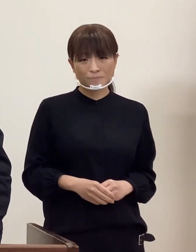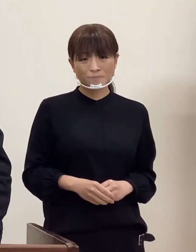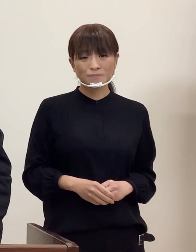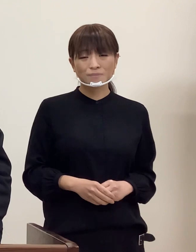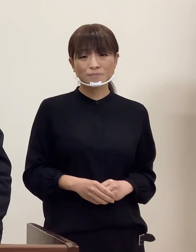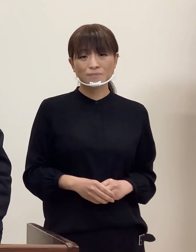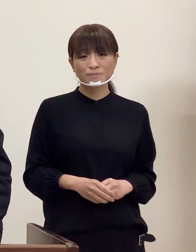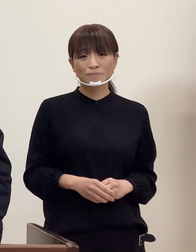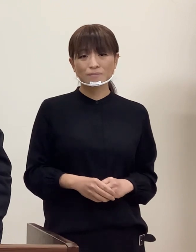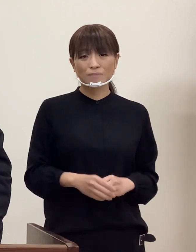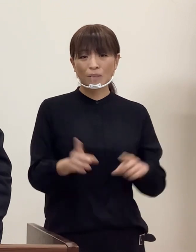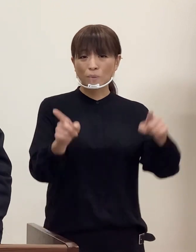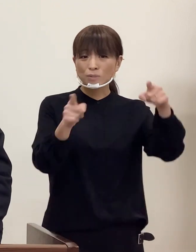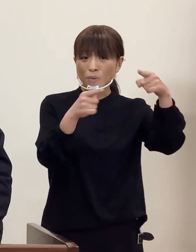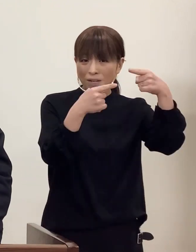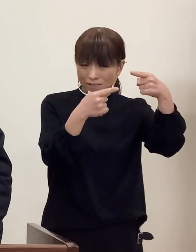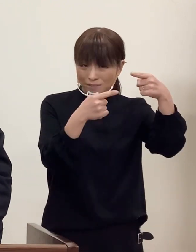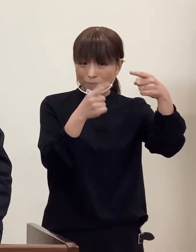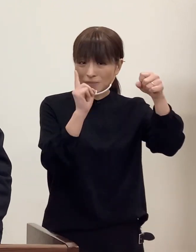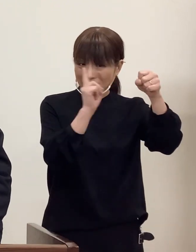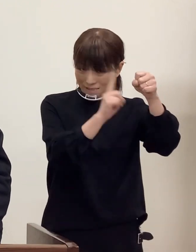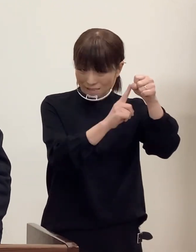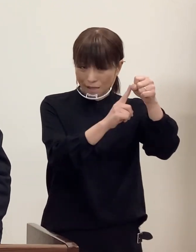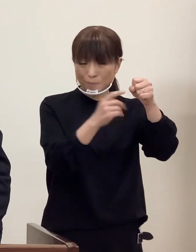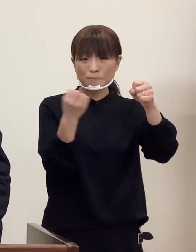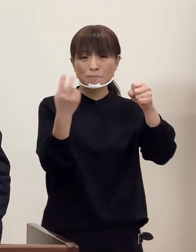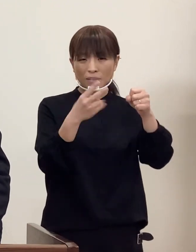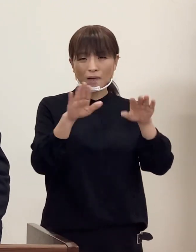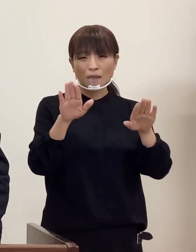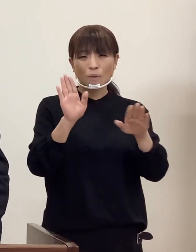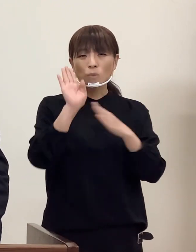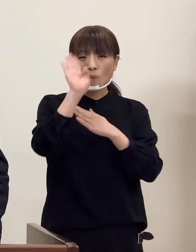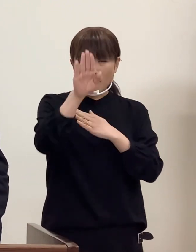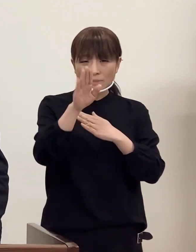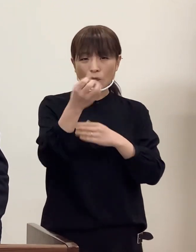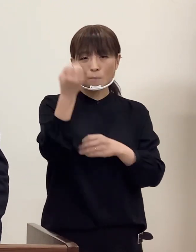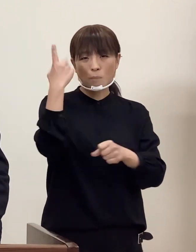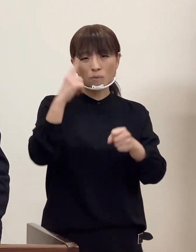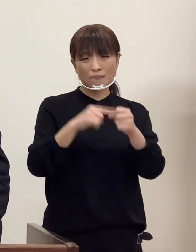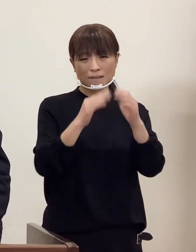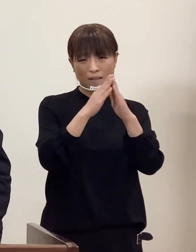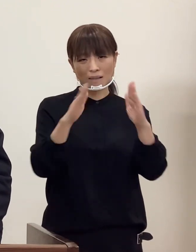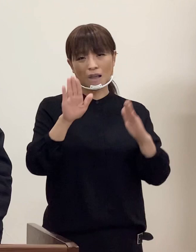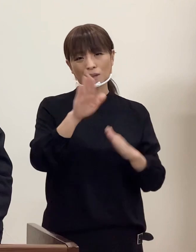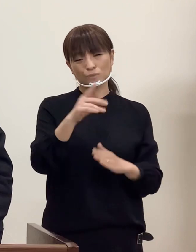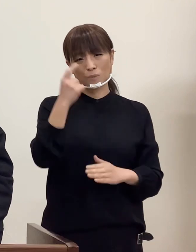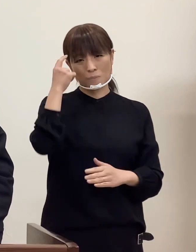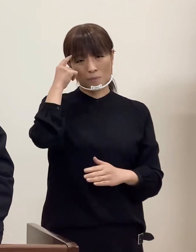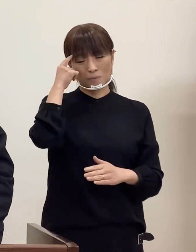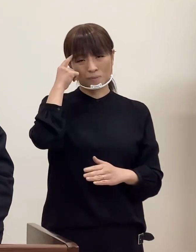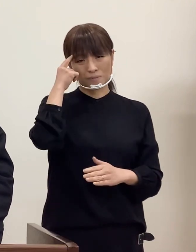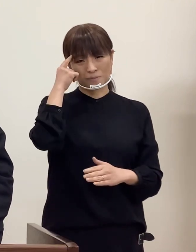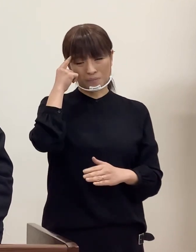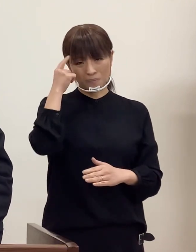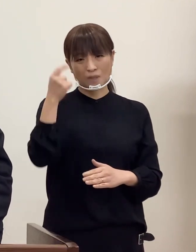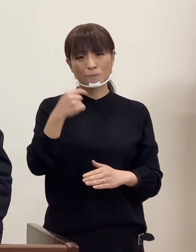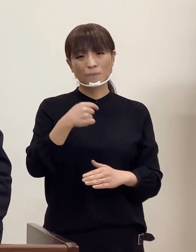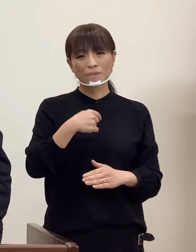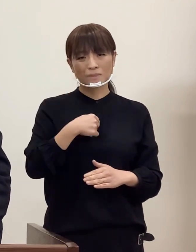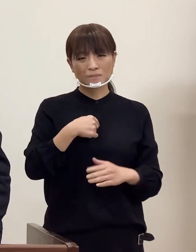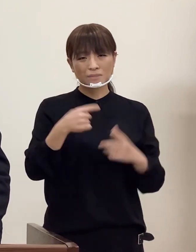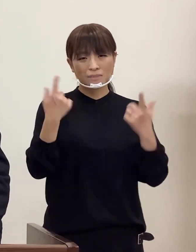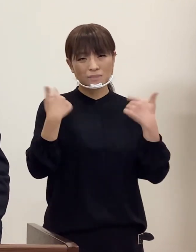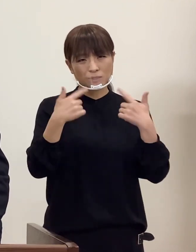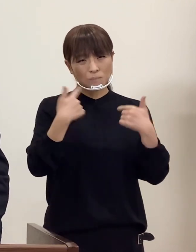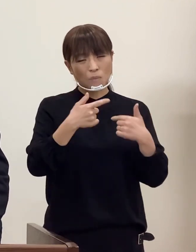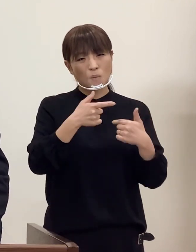新年を迎えるにあたり、また皆様これから忘年会と終わりと思いますが、私いつもお酒という言